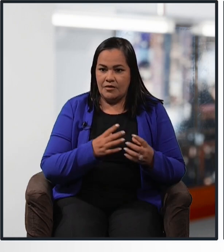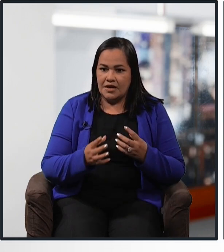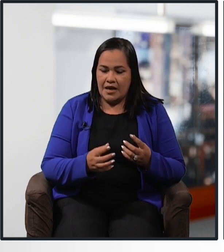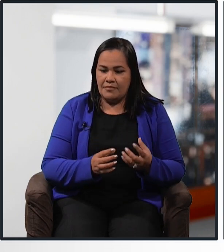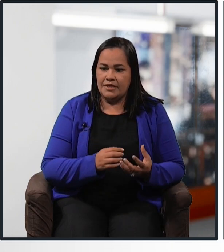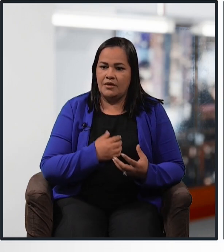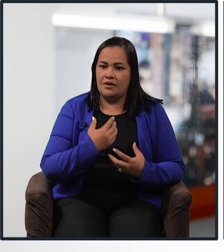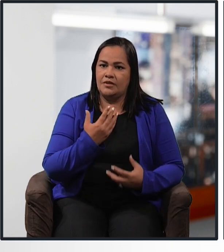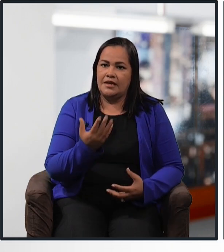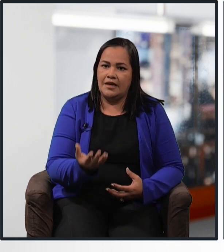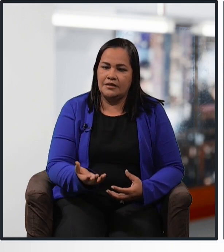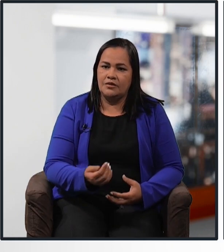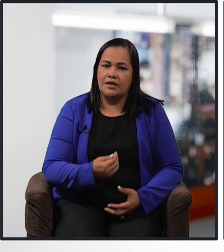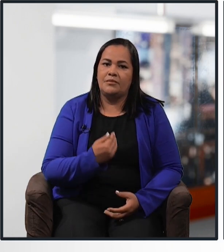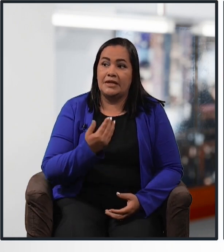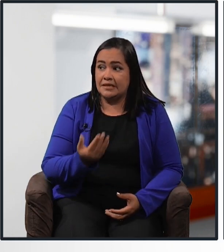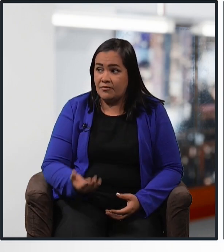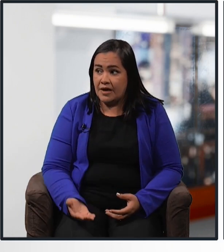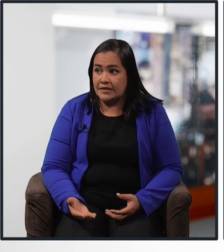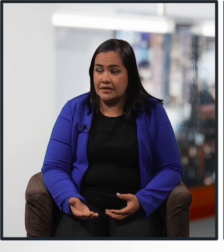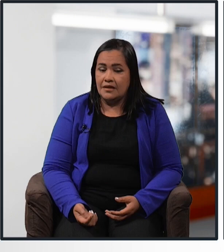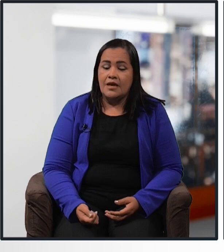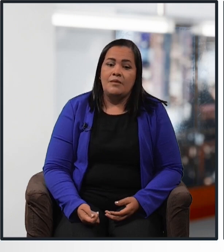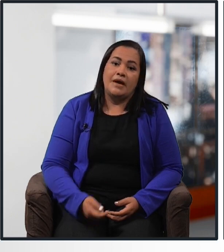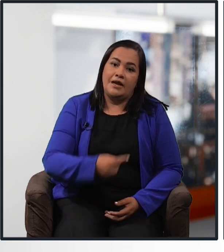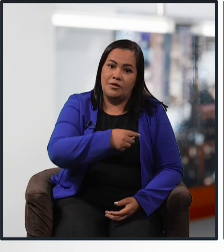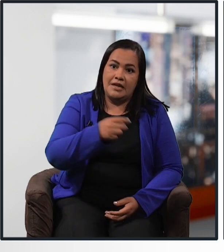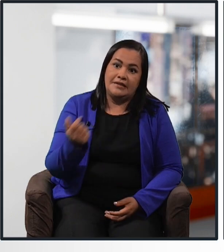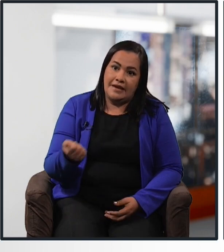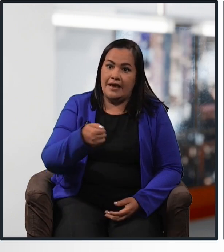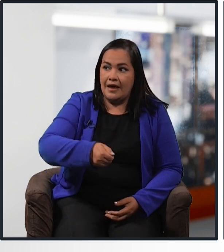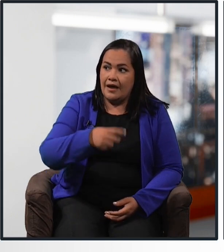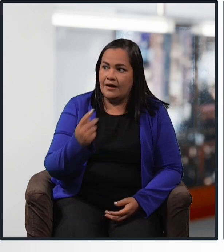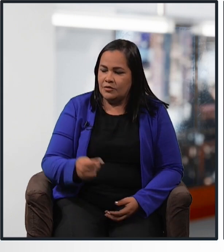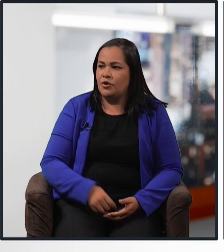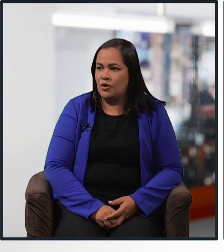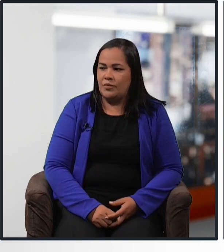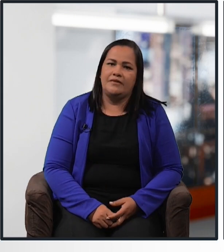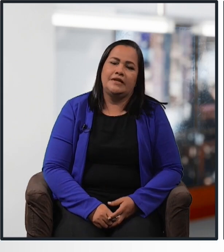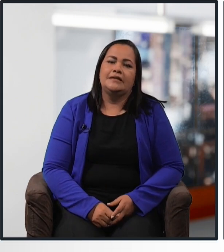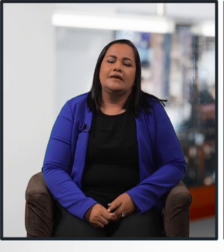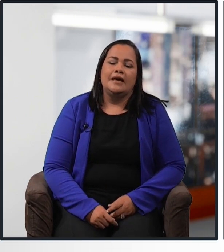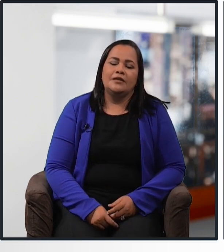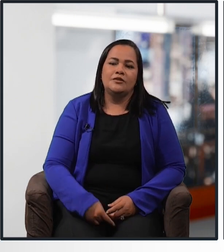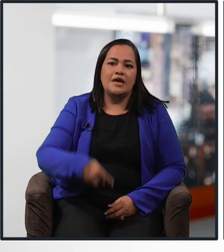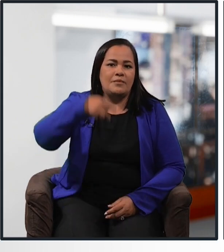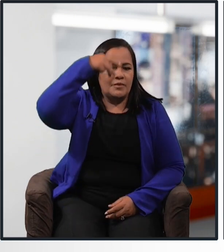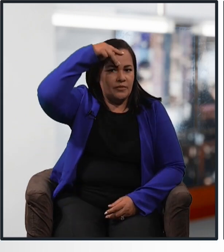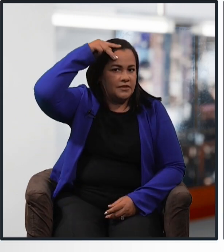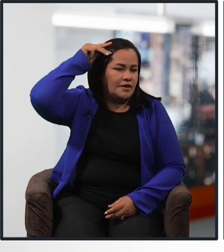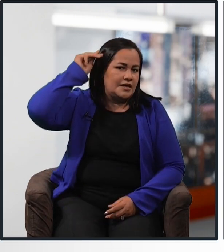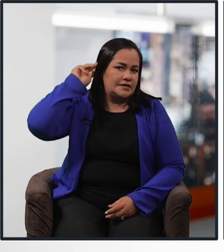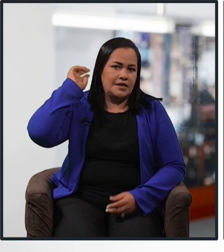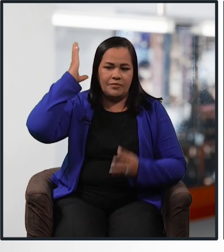ser algo rápido, algo directo, que pueda ser fácil, para no deletrear tu nombre, ¿verdad? Entonces a